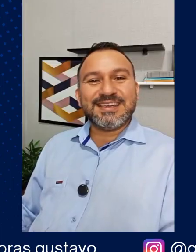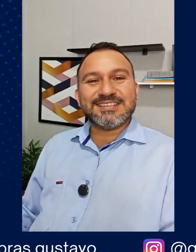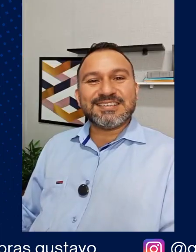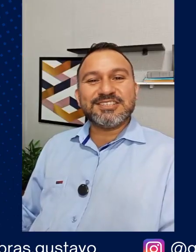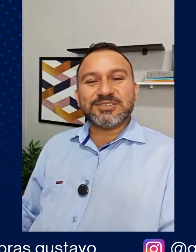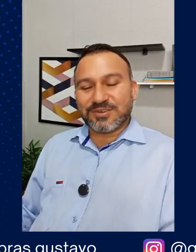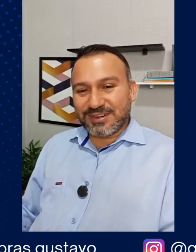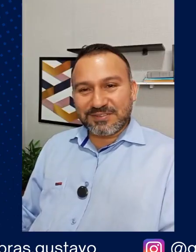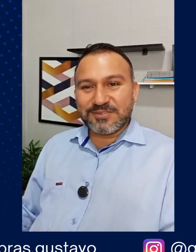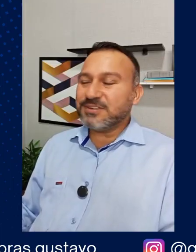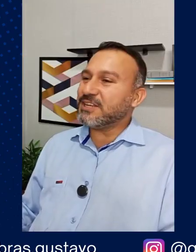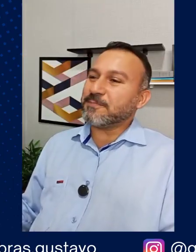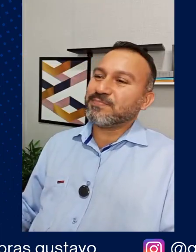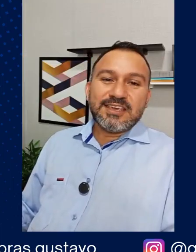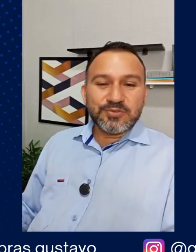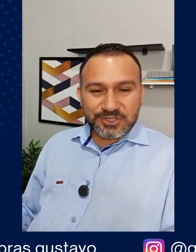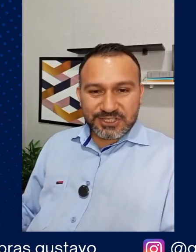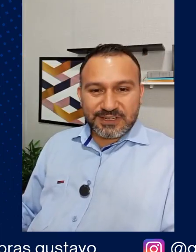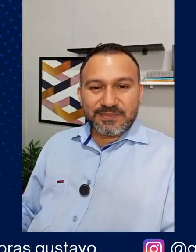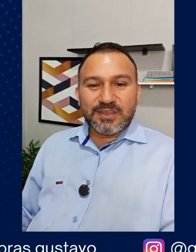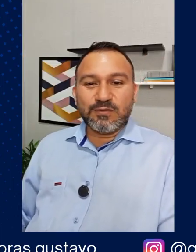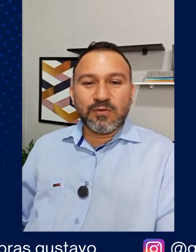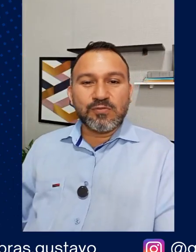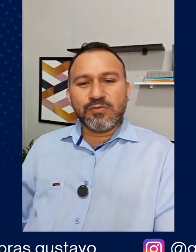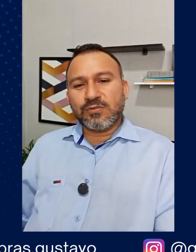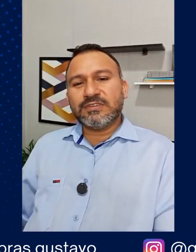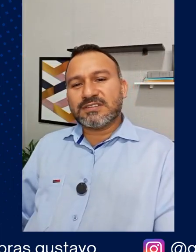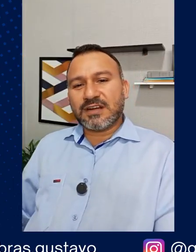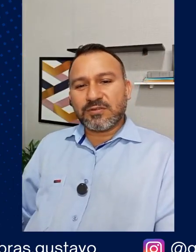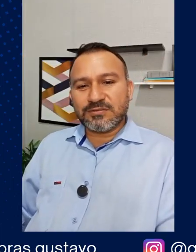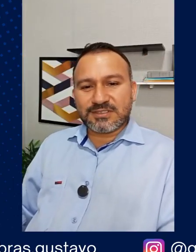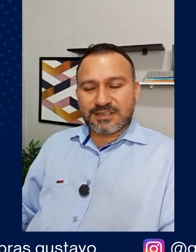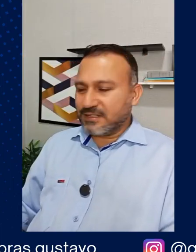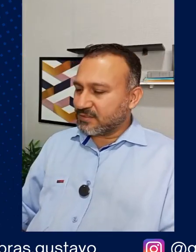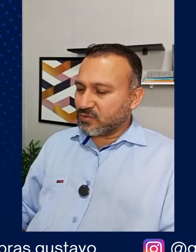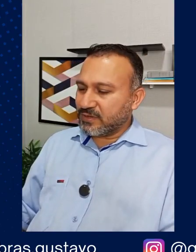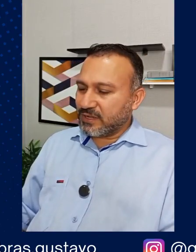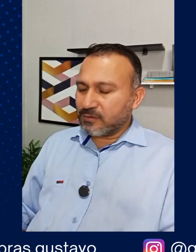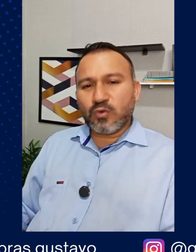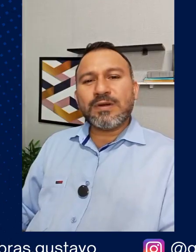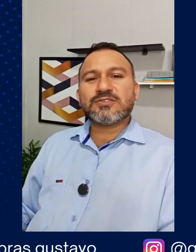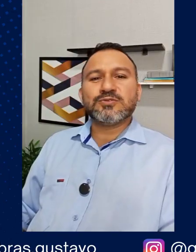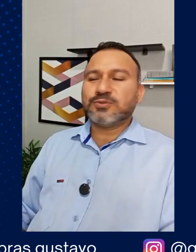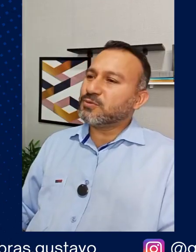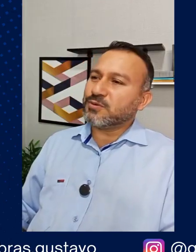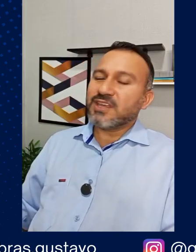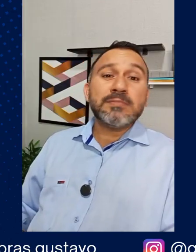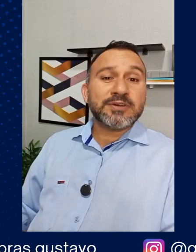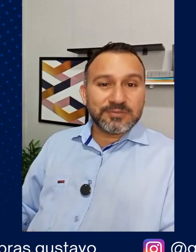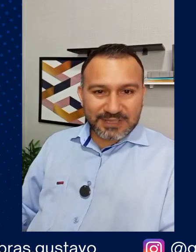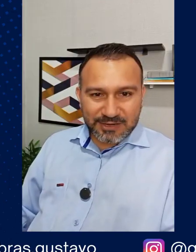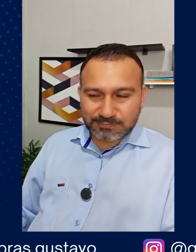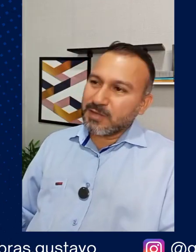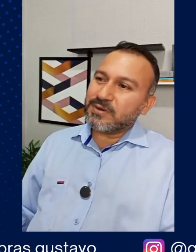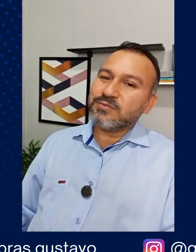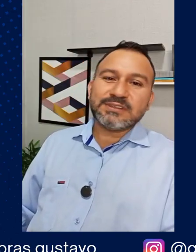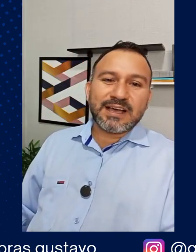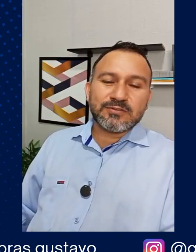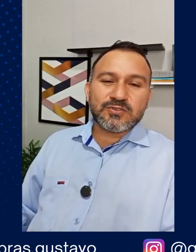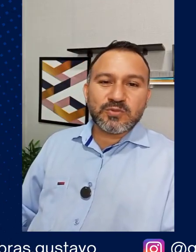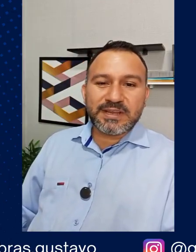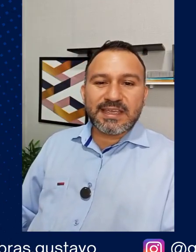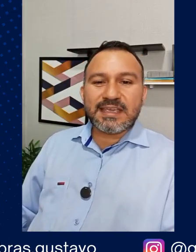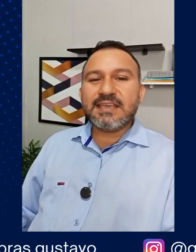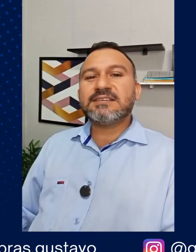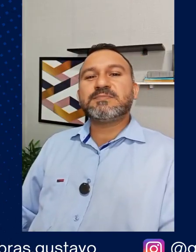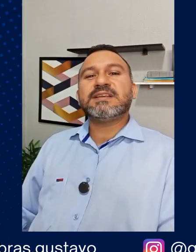pedir também que a gente troca figurinha. E hoje eu vou conversar com vocês sobre um assunto que me perguntaram. Me